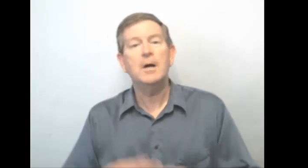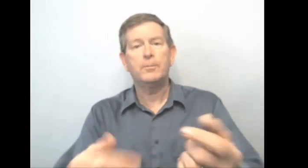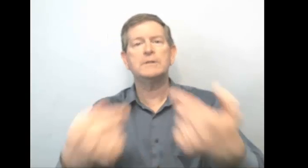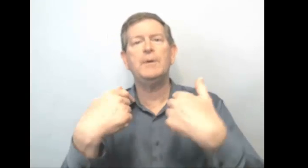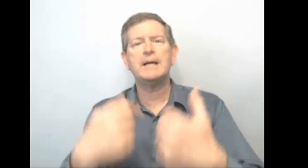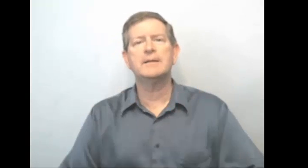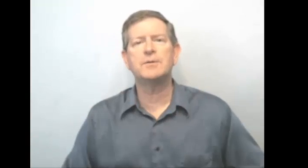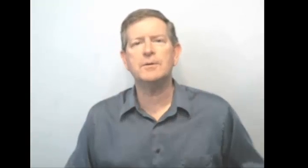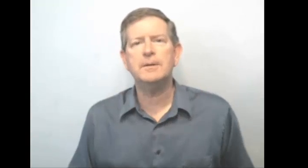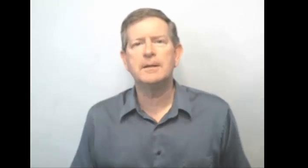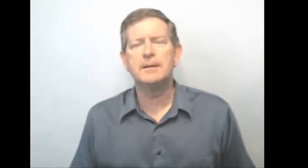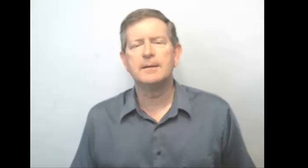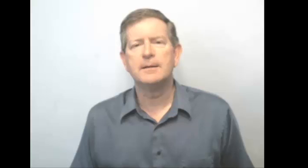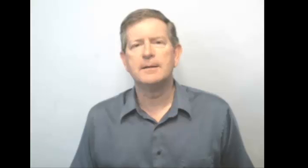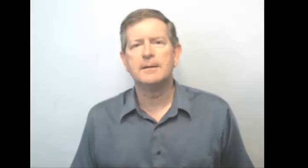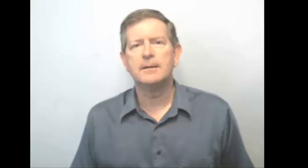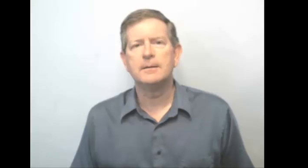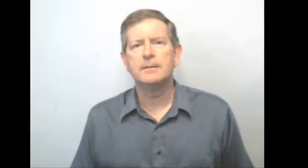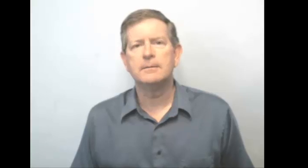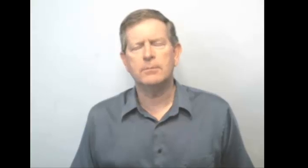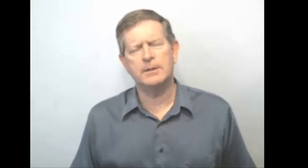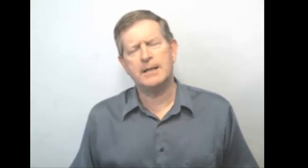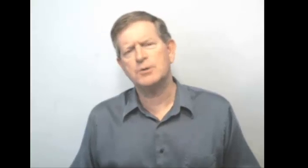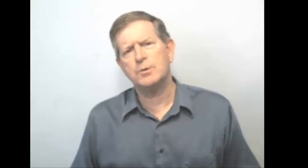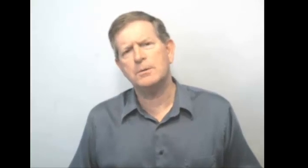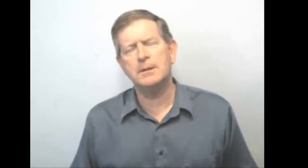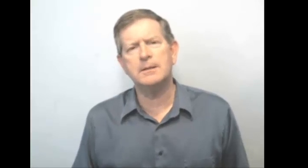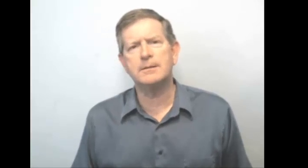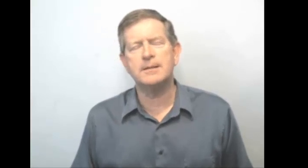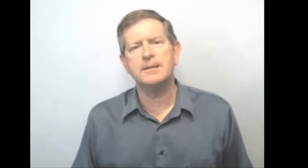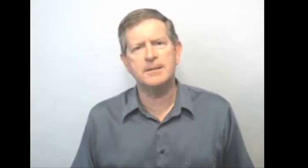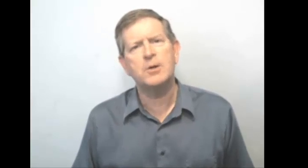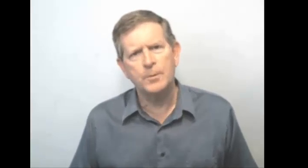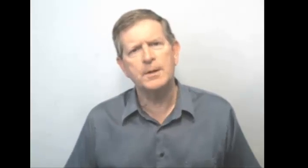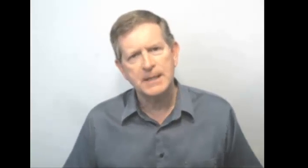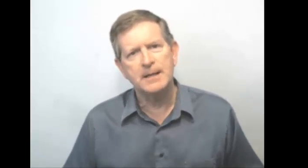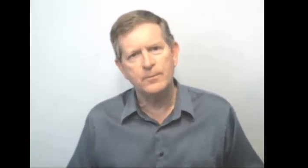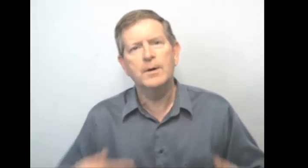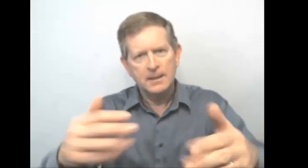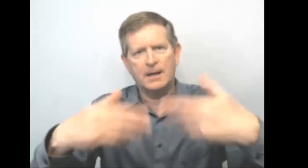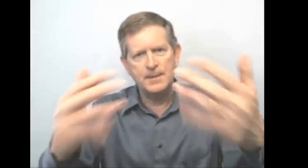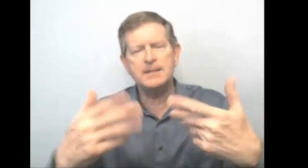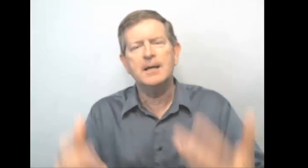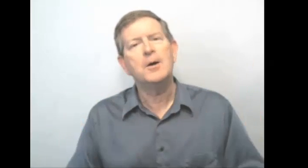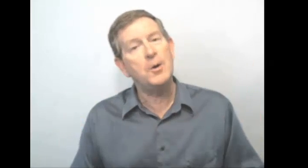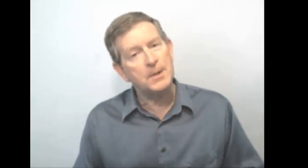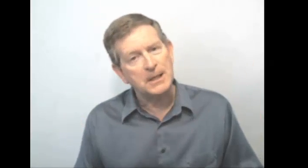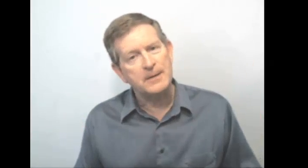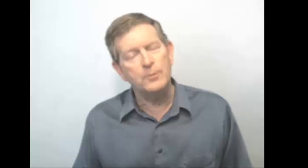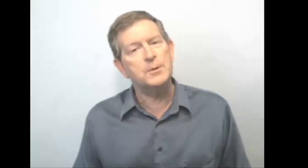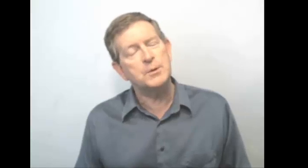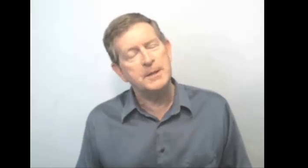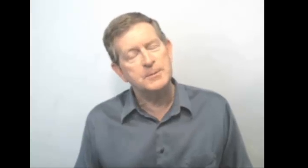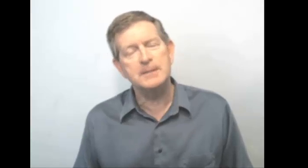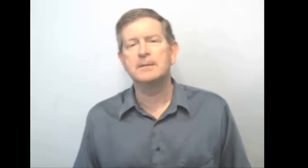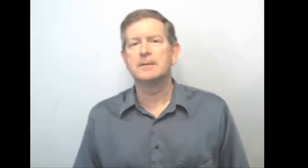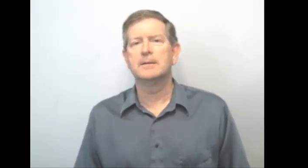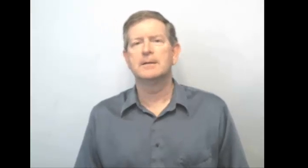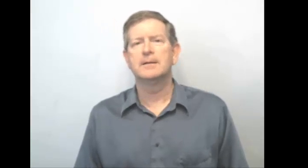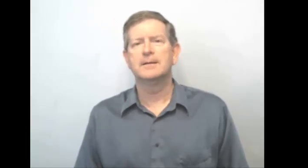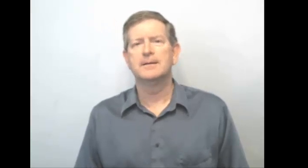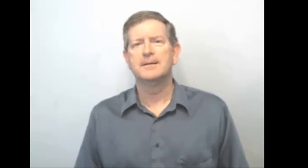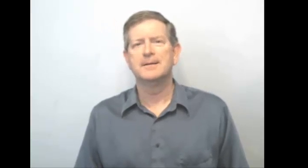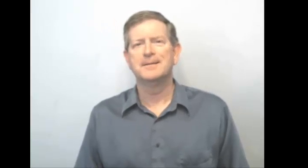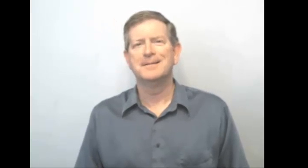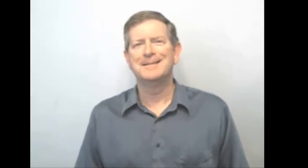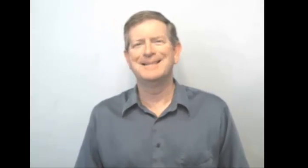D'accord. Posez-moi la question. Bon, la question, c'est comment allez-vous? Répétez. Comment allez-vous, monsieur Nesbitt?